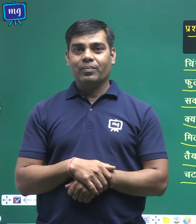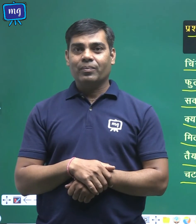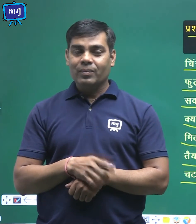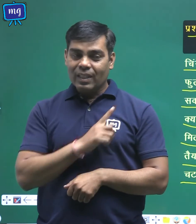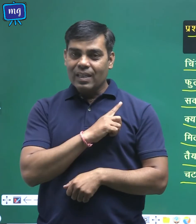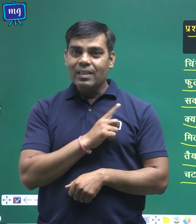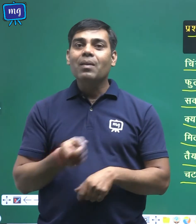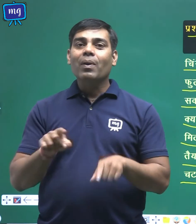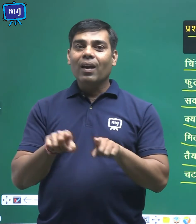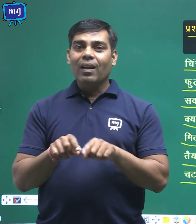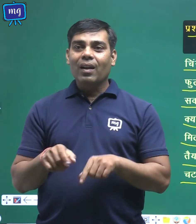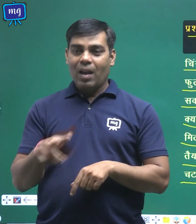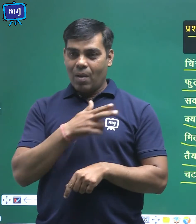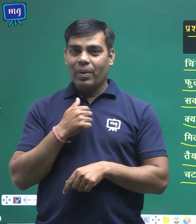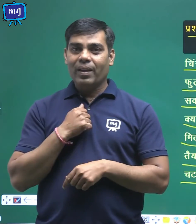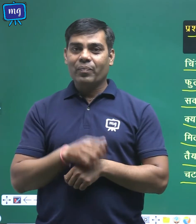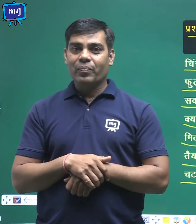इस प्रकार हमने